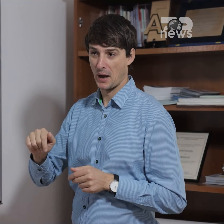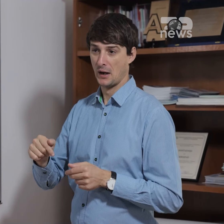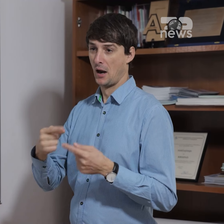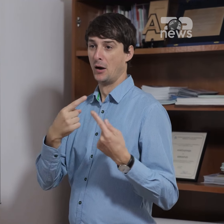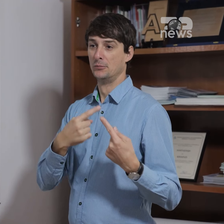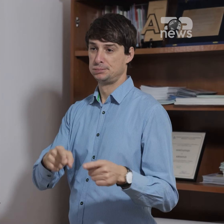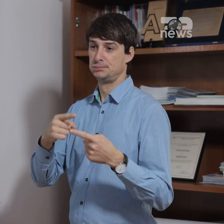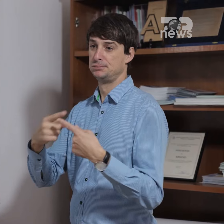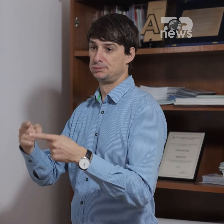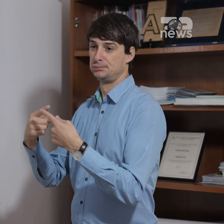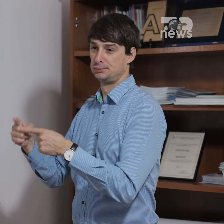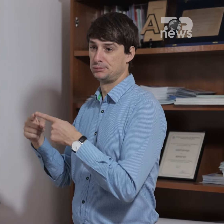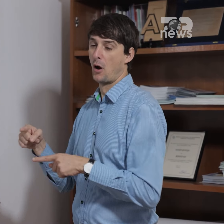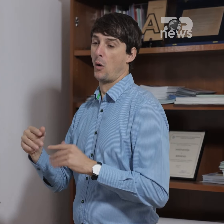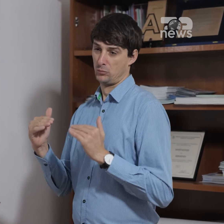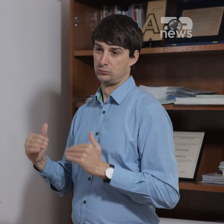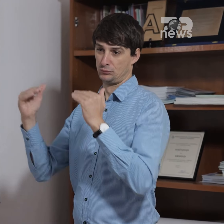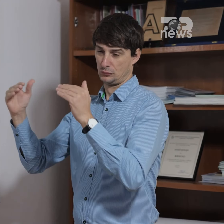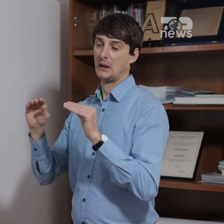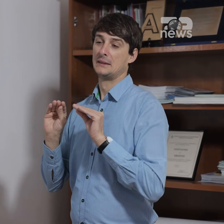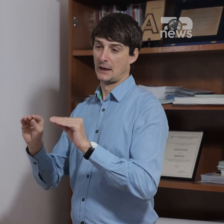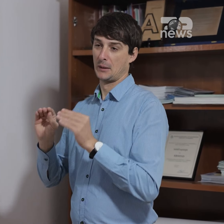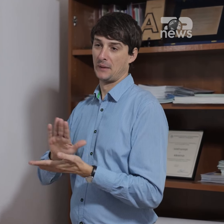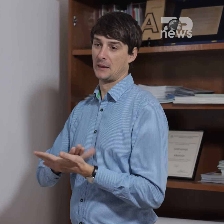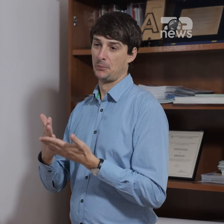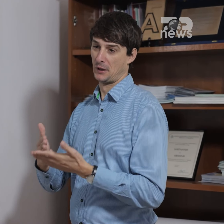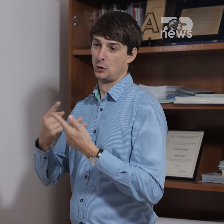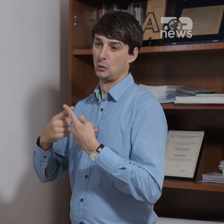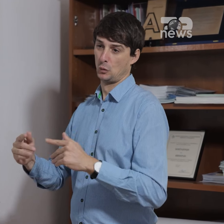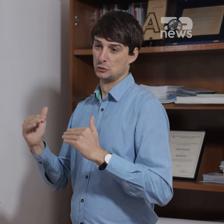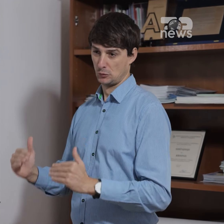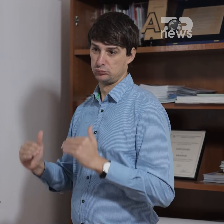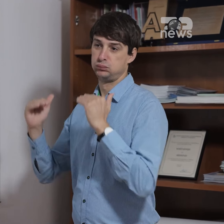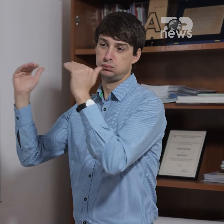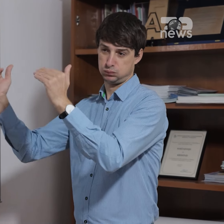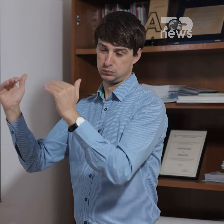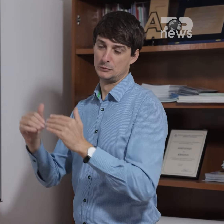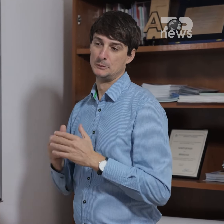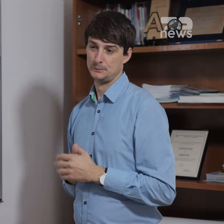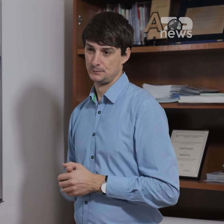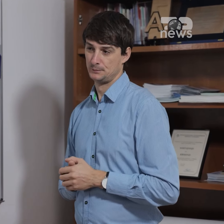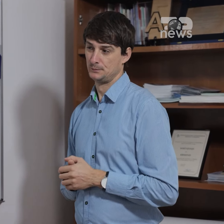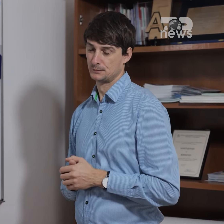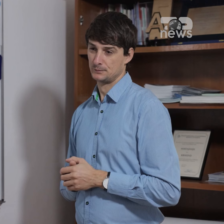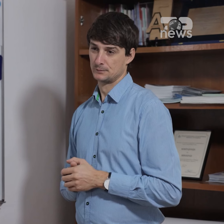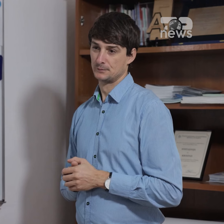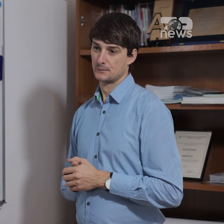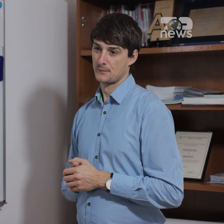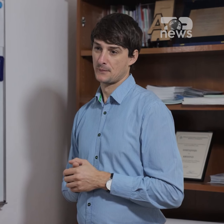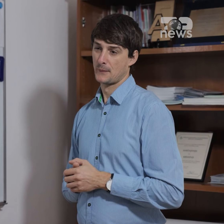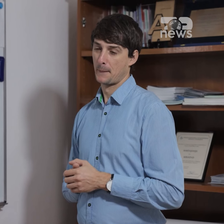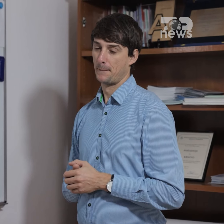cilët asistojnë njerëzit që nuk dëgjojnë në shërbime të ndryshme si në gjykata, polici, shëndetësi apo trajnime që ata duan të